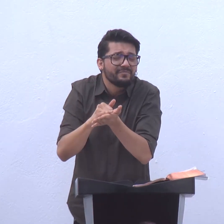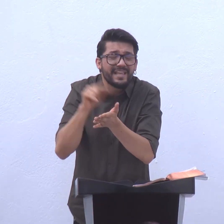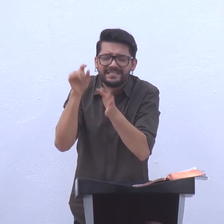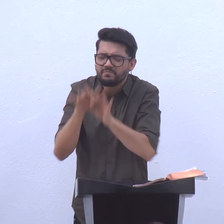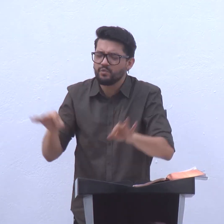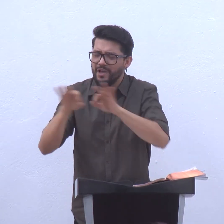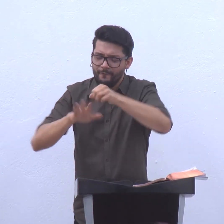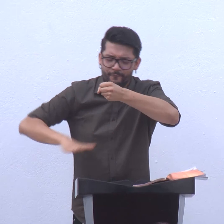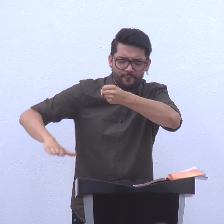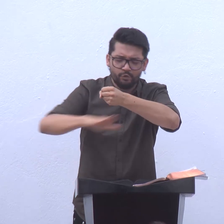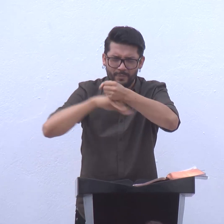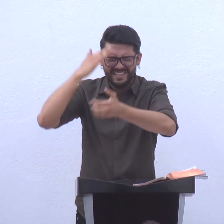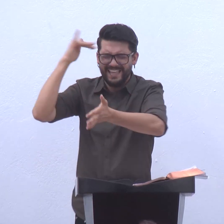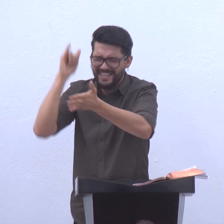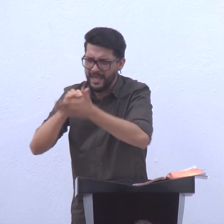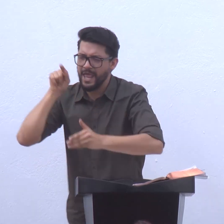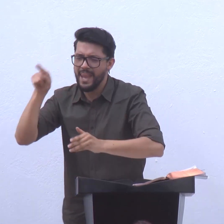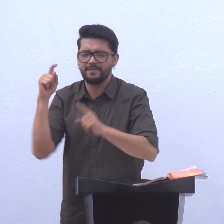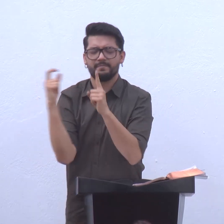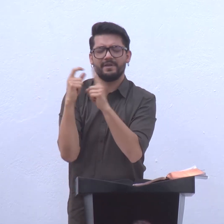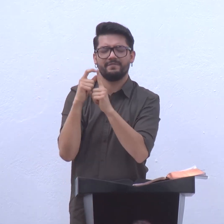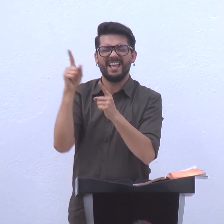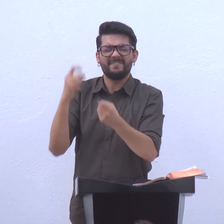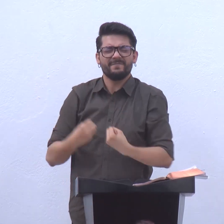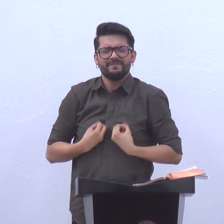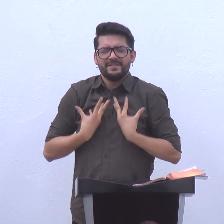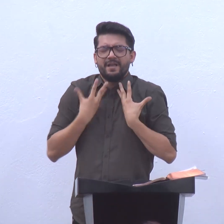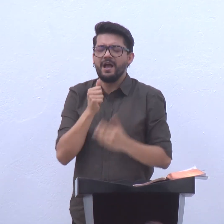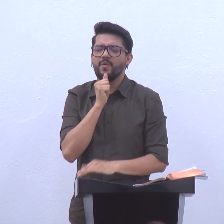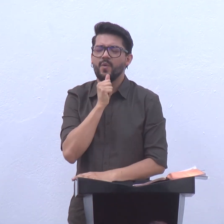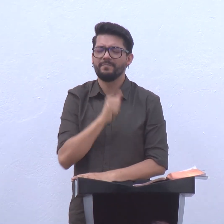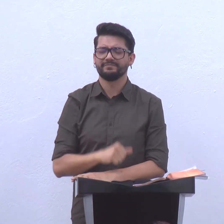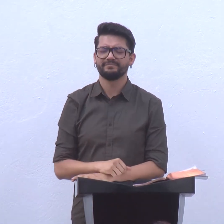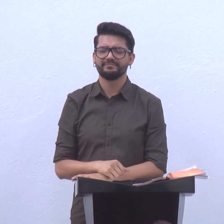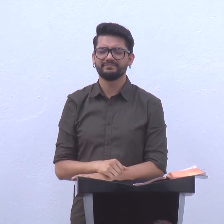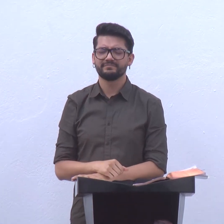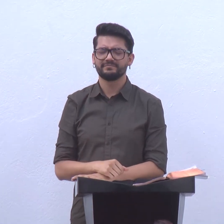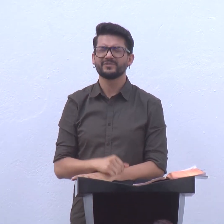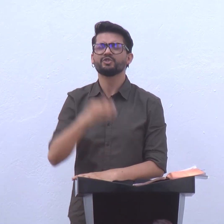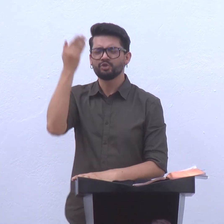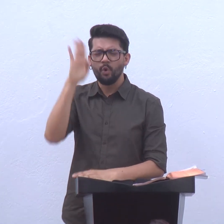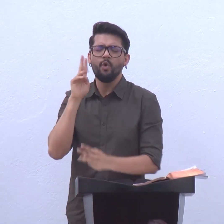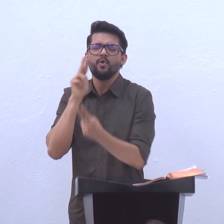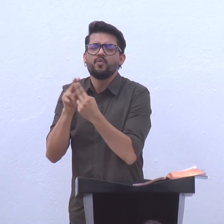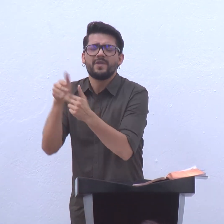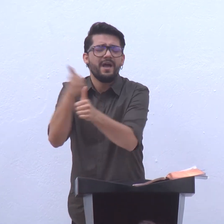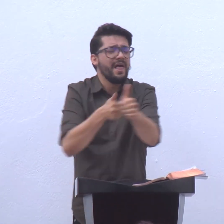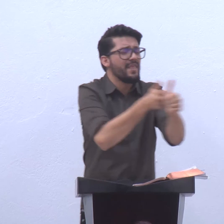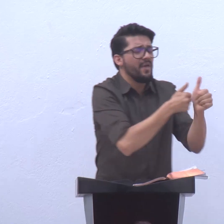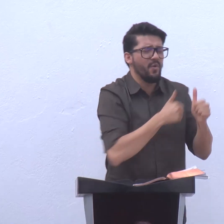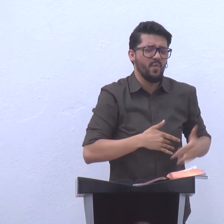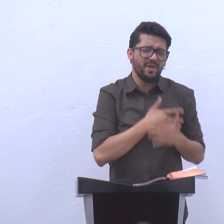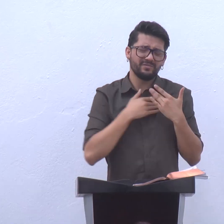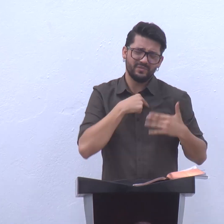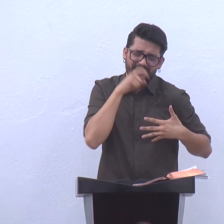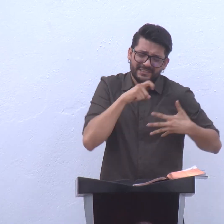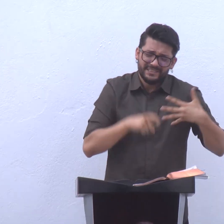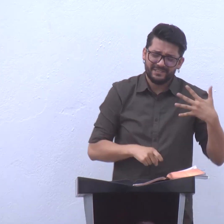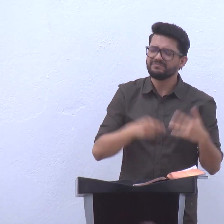Señor, y creemos que tú eres la agua en medio de nosotros. Gracias, Señor, gracias porque tú eres esa fuente de vida para cada